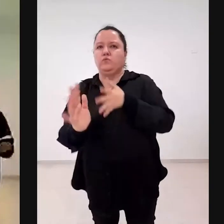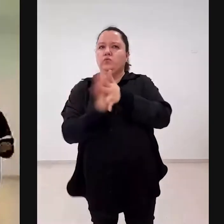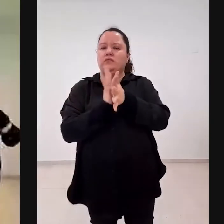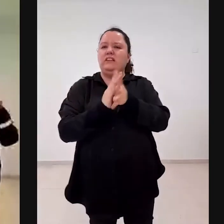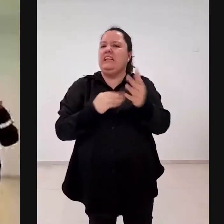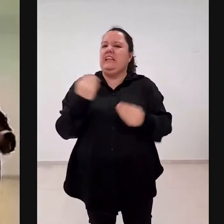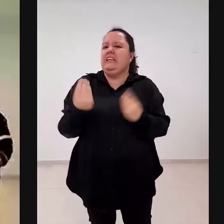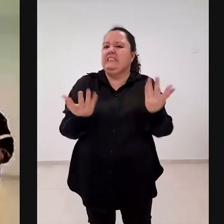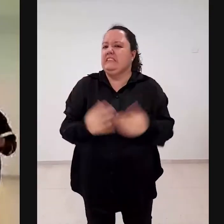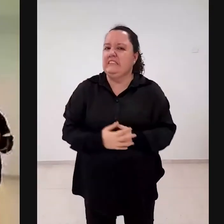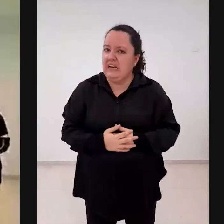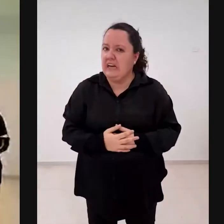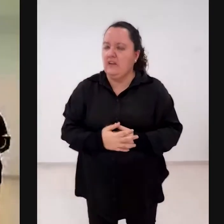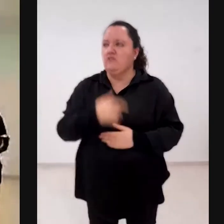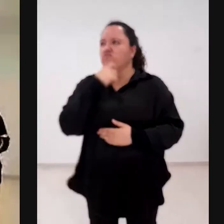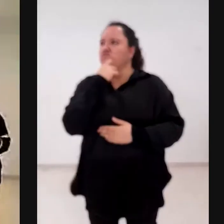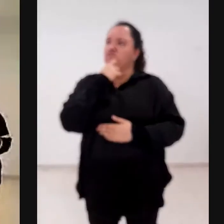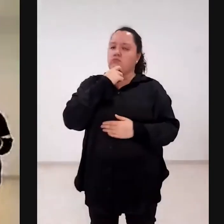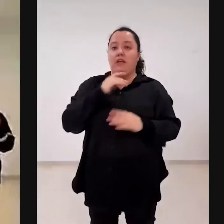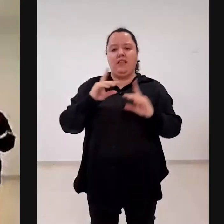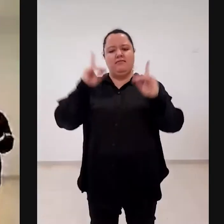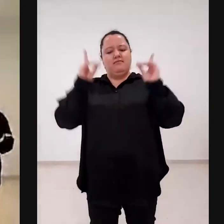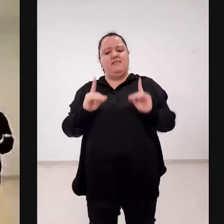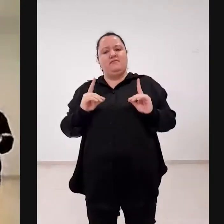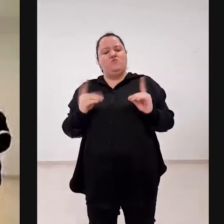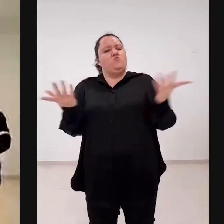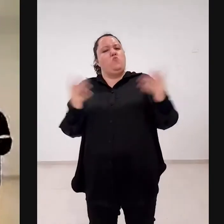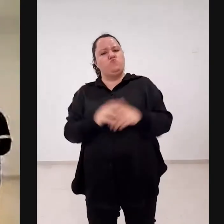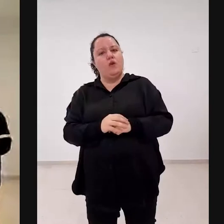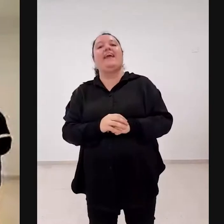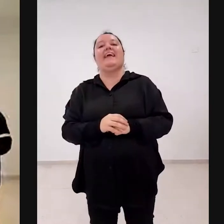porque como